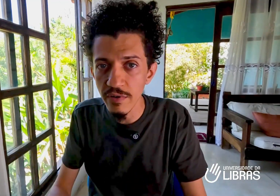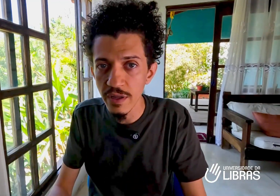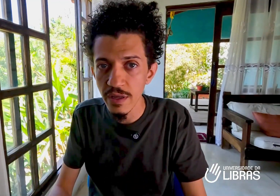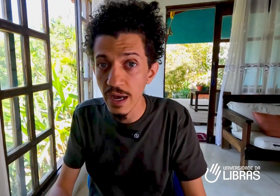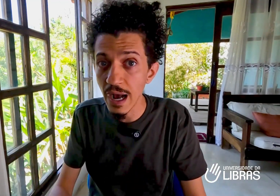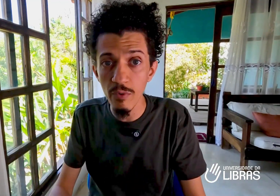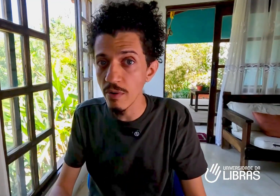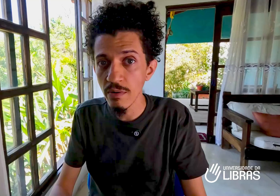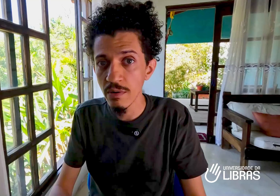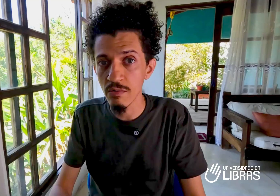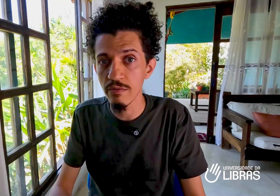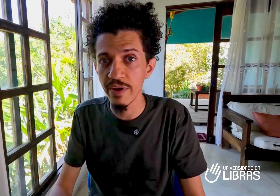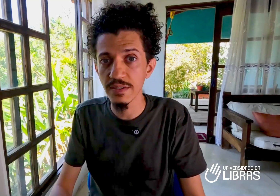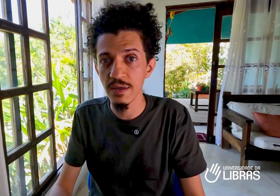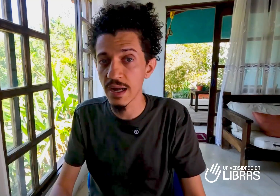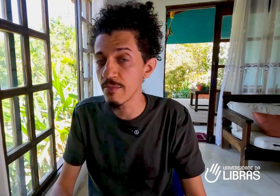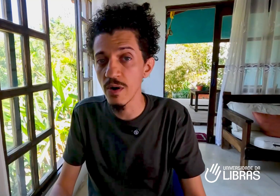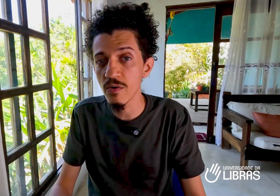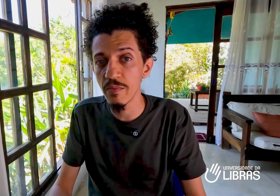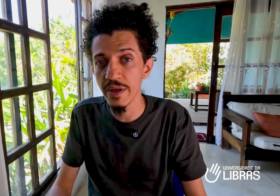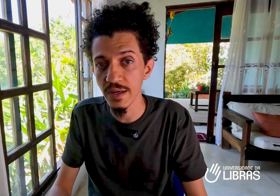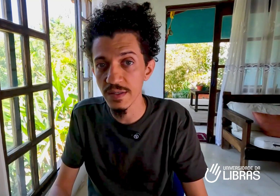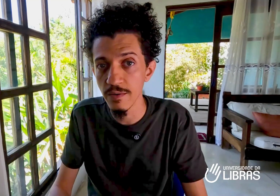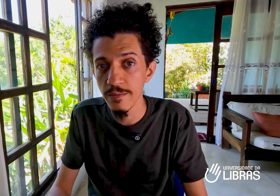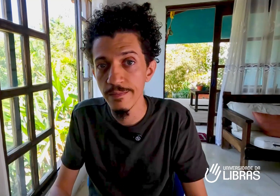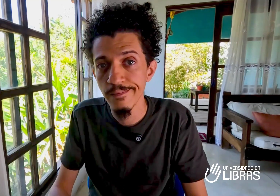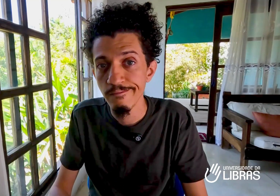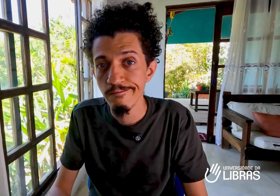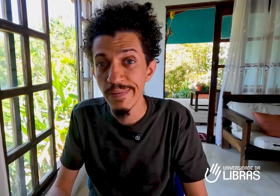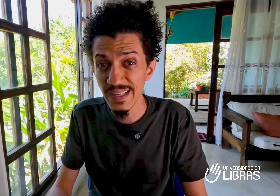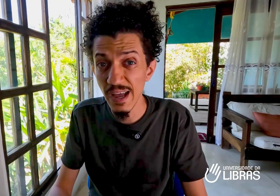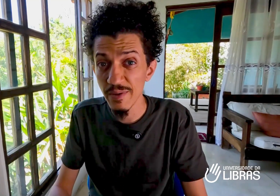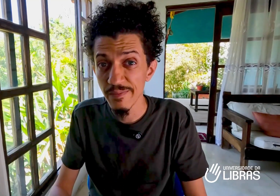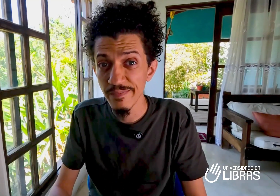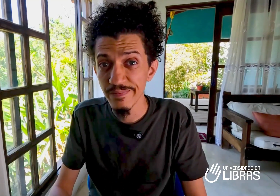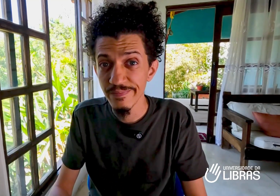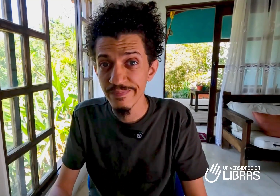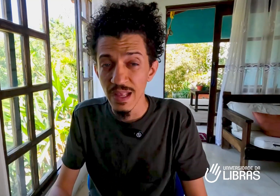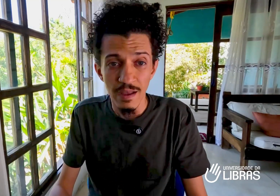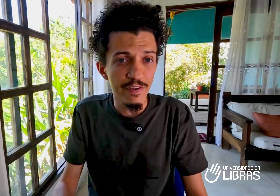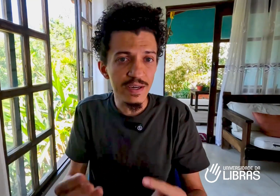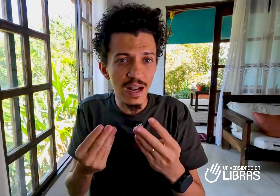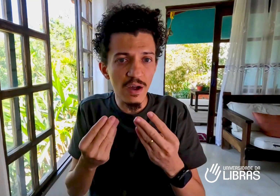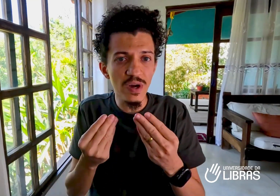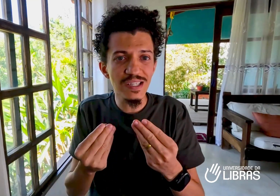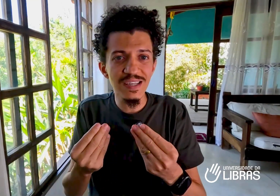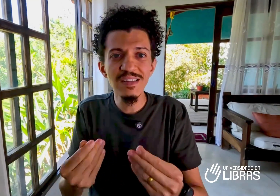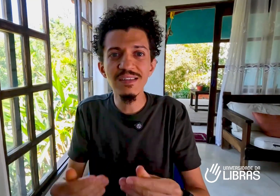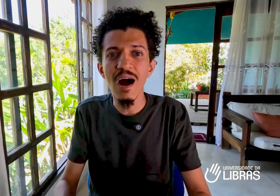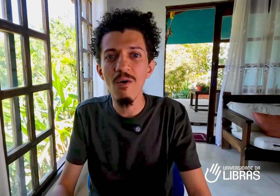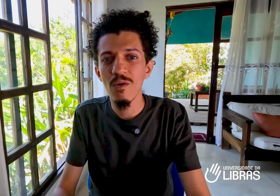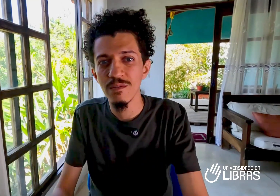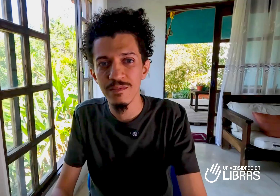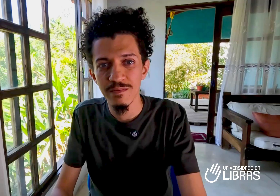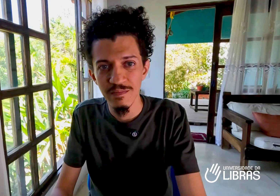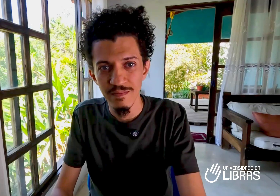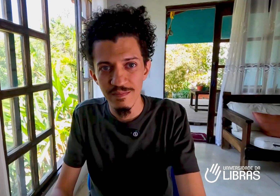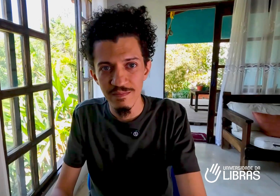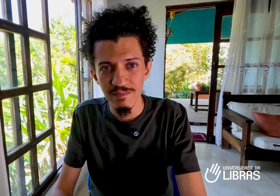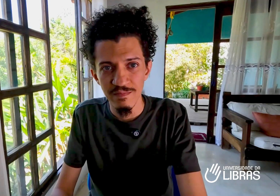E acabou a conversa. Acabou a comunicação. Percebe? Fica aquela coisa sem sal. Fica